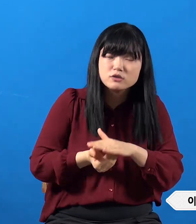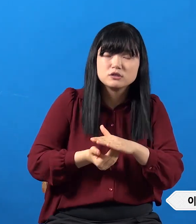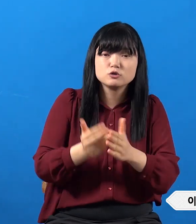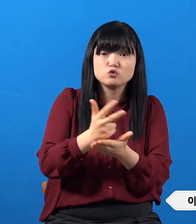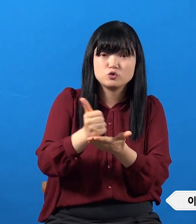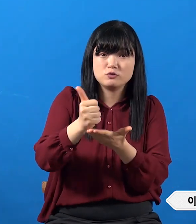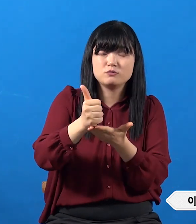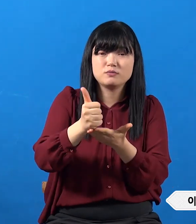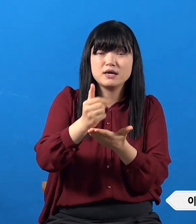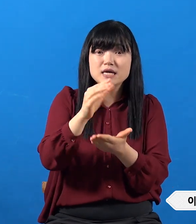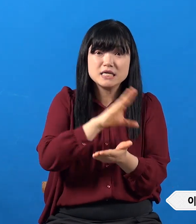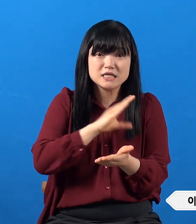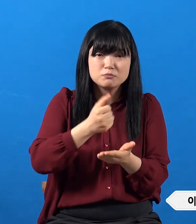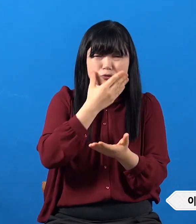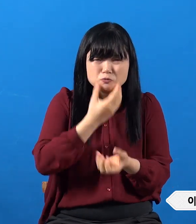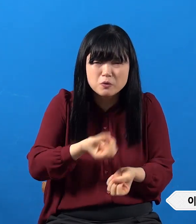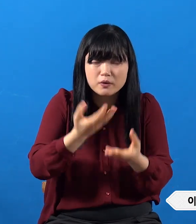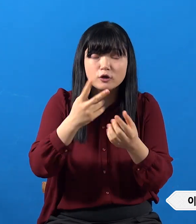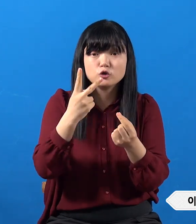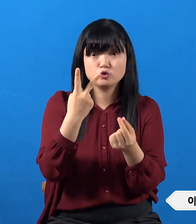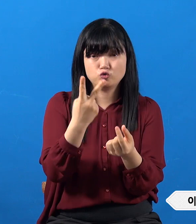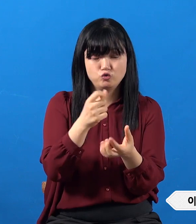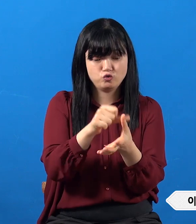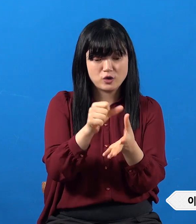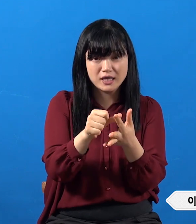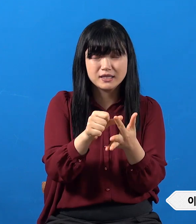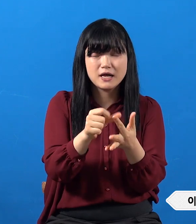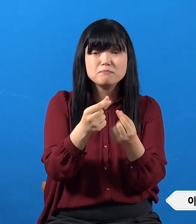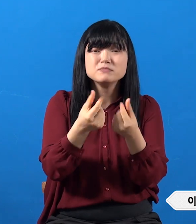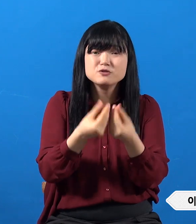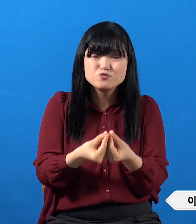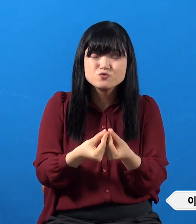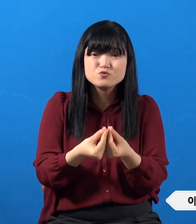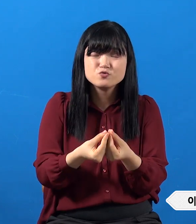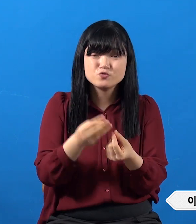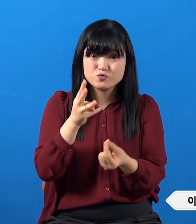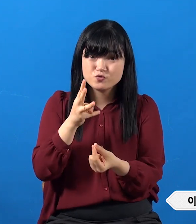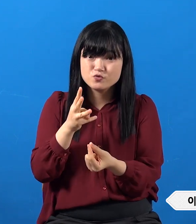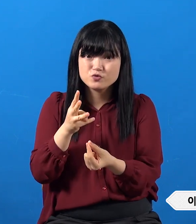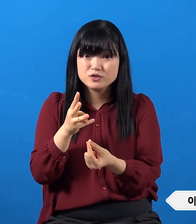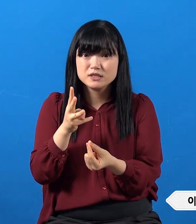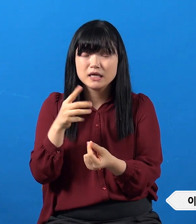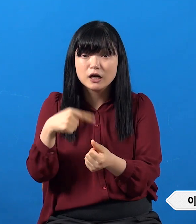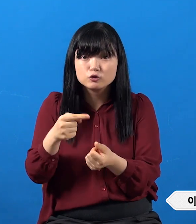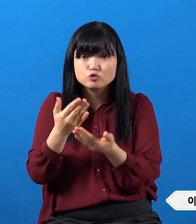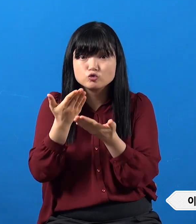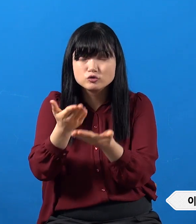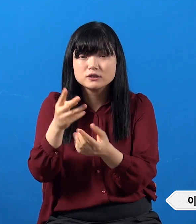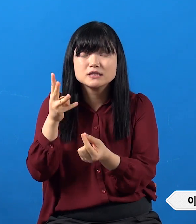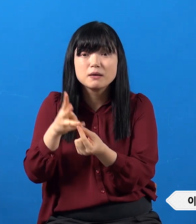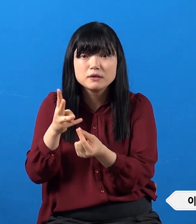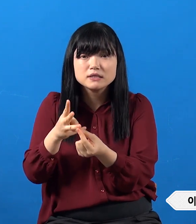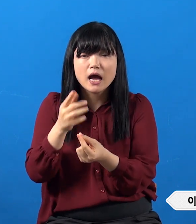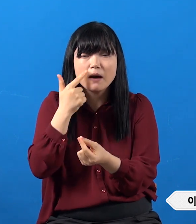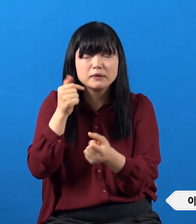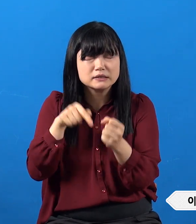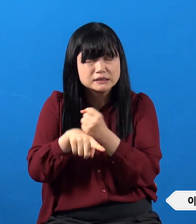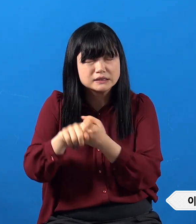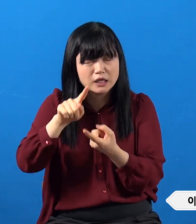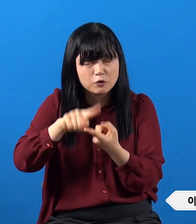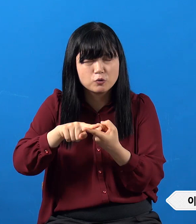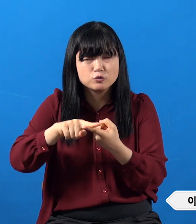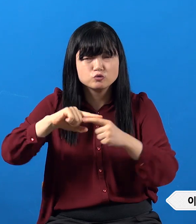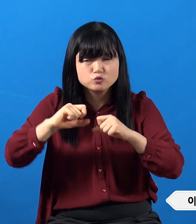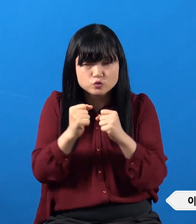있기를 주님의 이름으로 축복합니다. 오늘 두 아들의 비유가 가르치고 있는 메시지, 세 번째는 아버지의 뜻에 순종하는